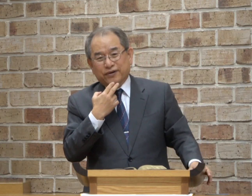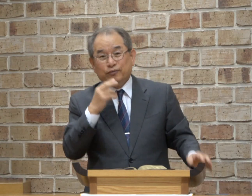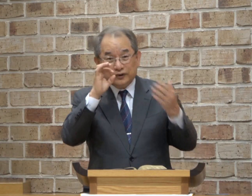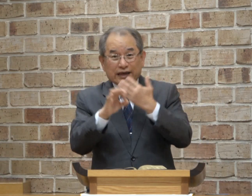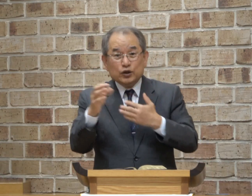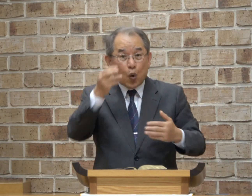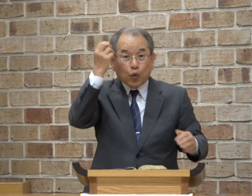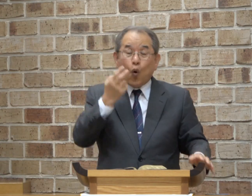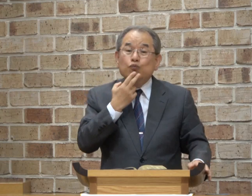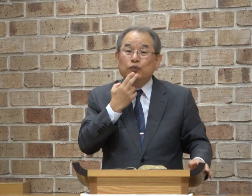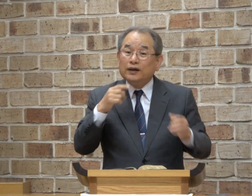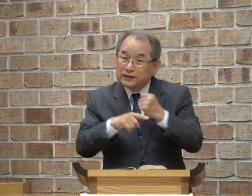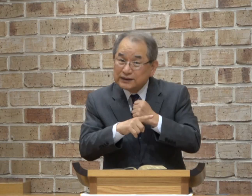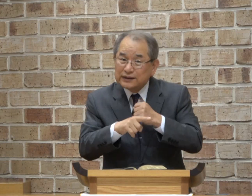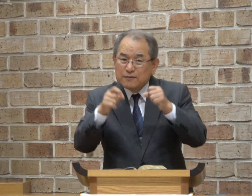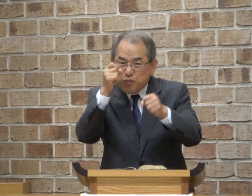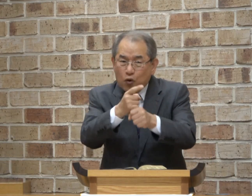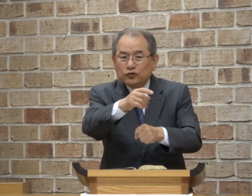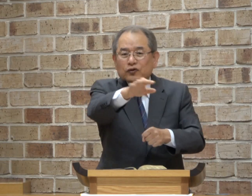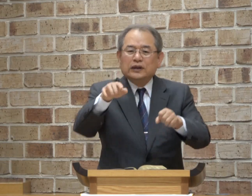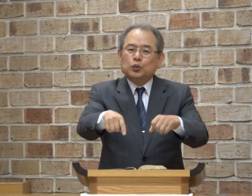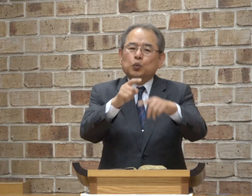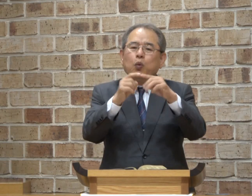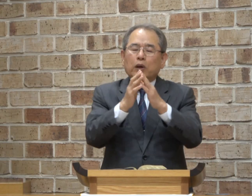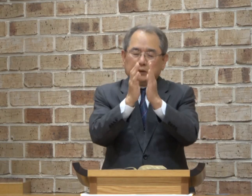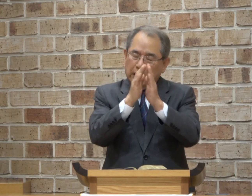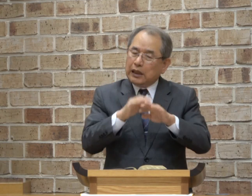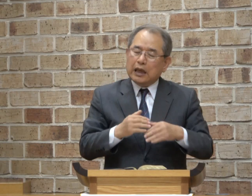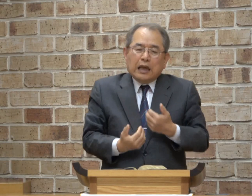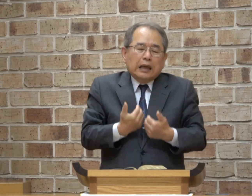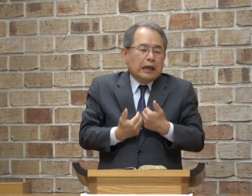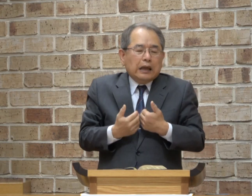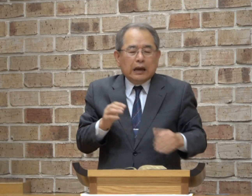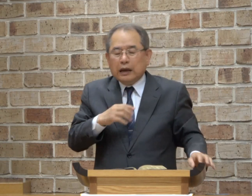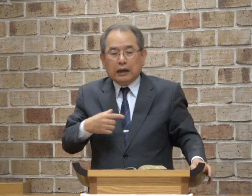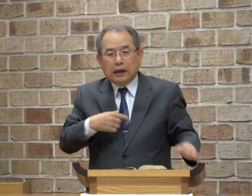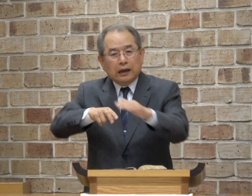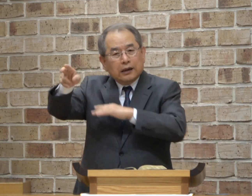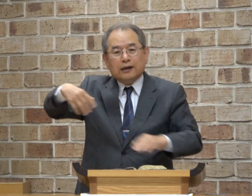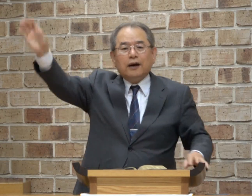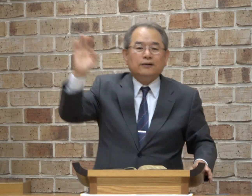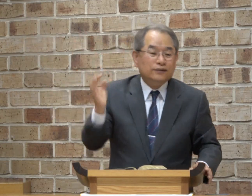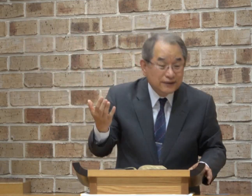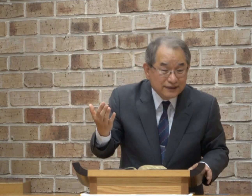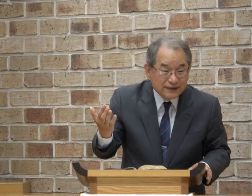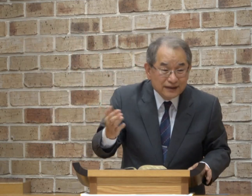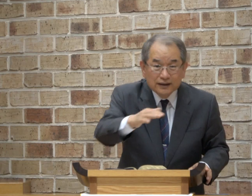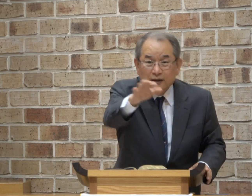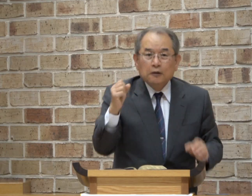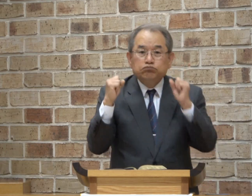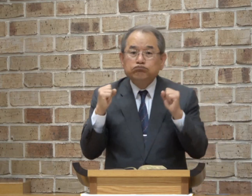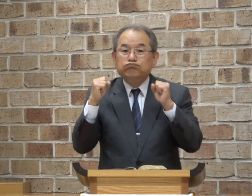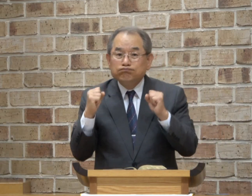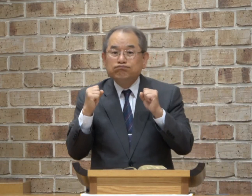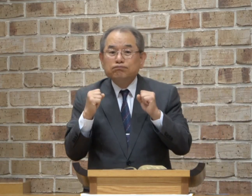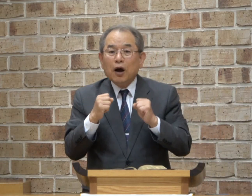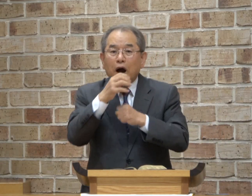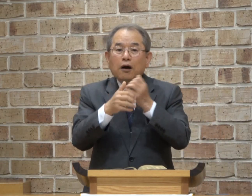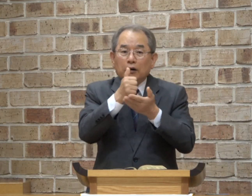여러분 모두 여러분 안에 성령님이 계십니다. 성령이 계시지 않으시면 여러분 예배자에 나올 수가 없습니다.